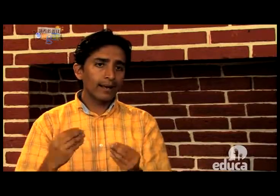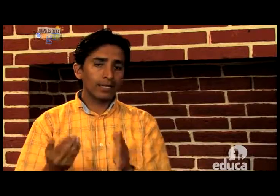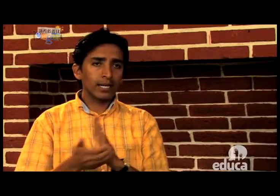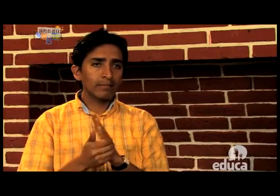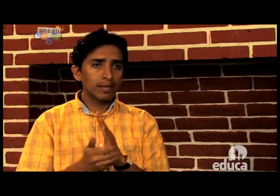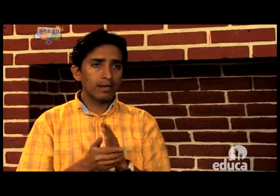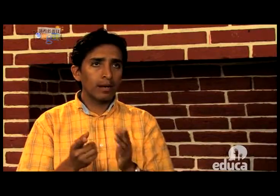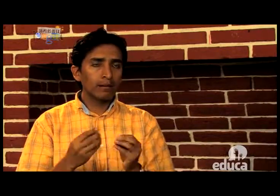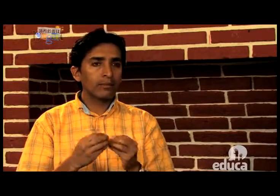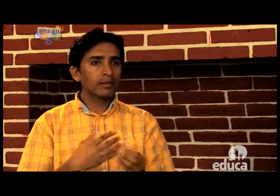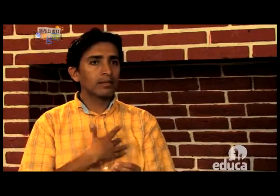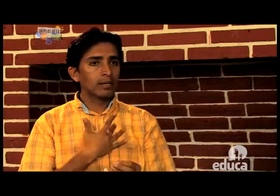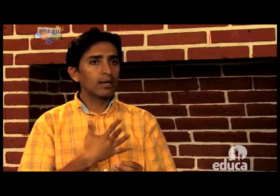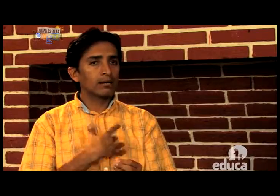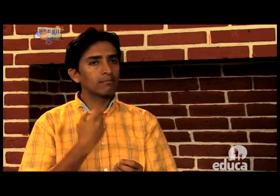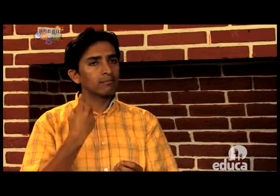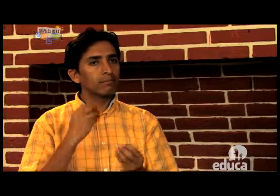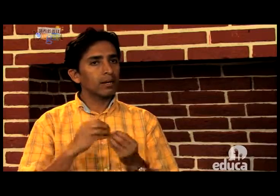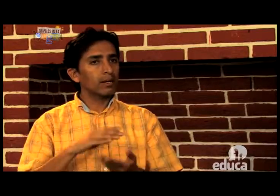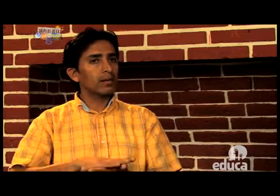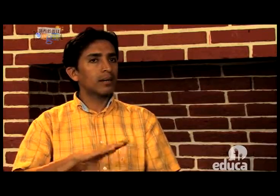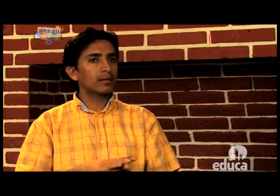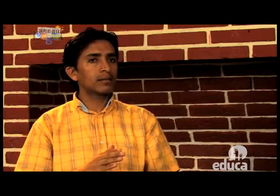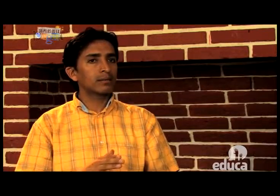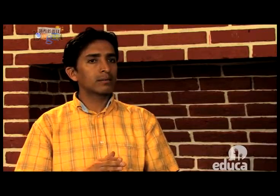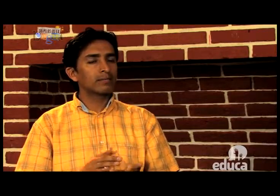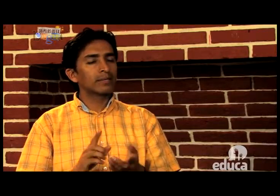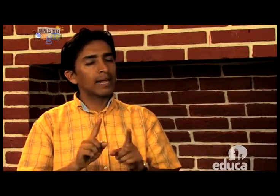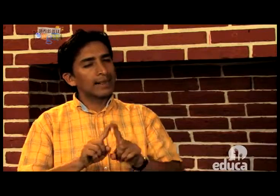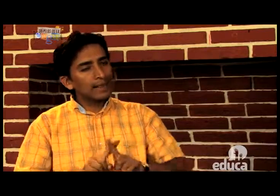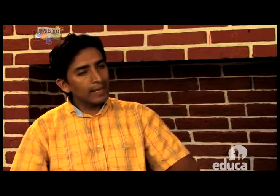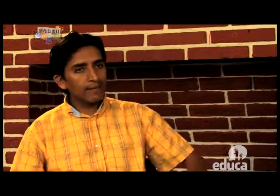son los sordos quienes les ayudan, quienes les dan seguridad.